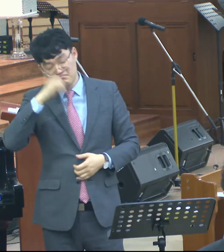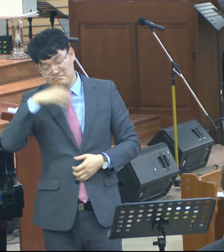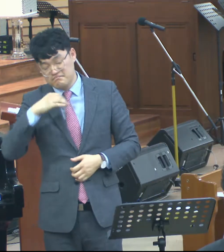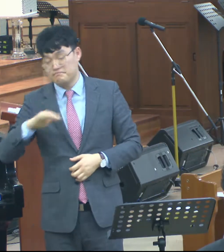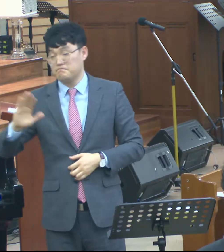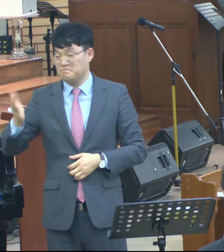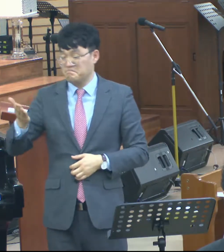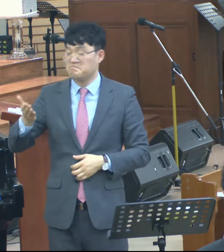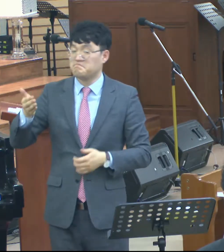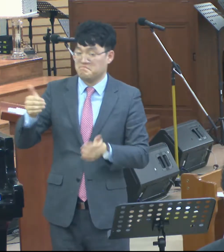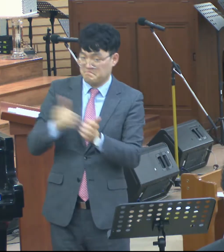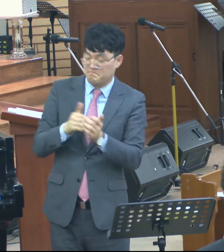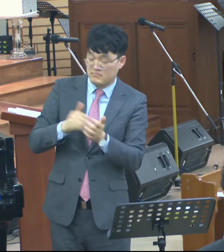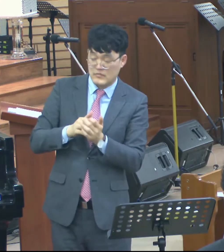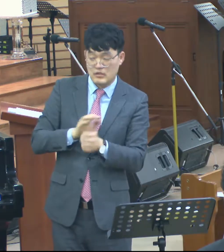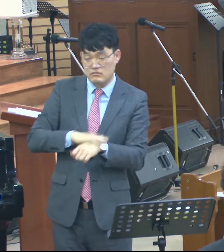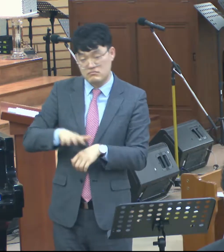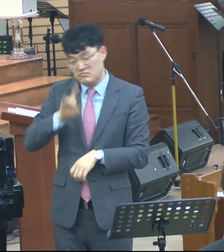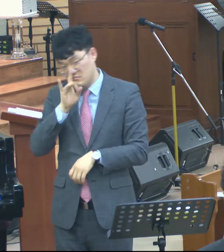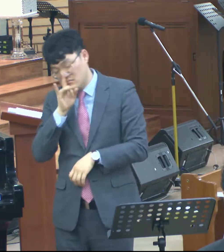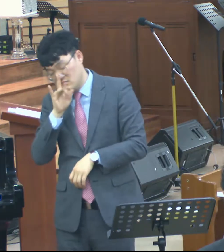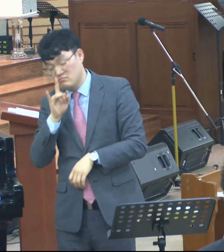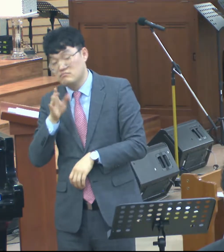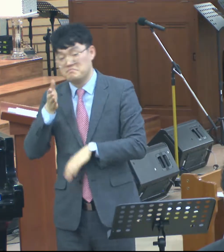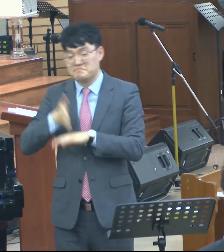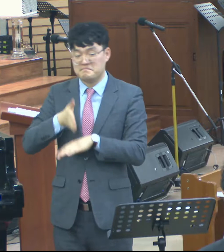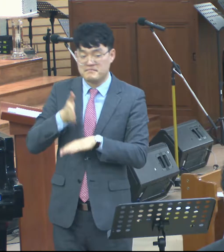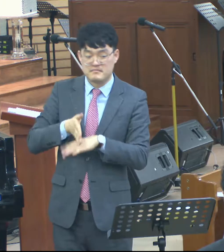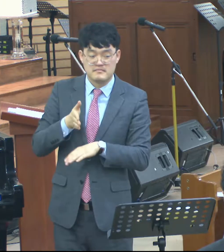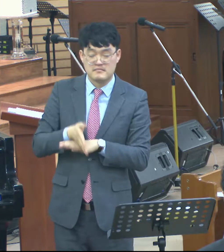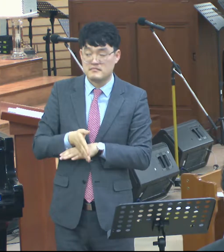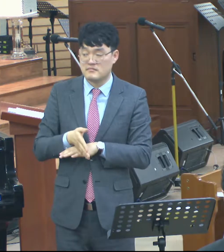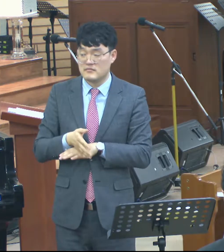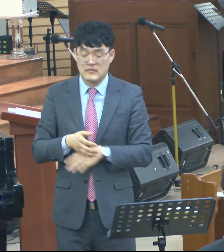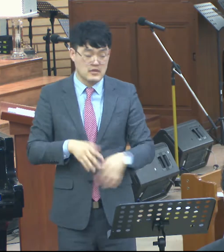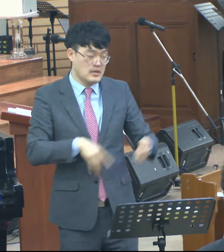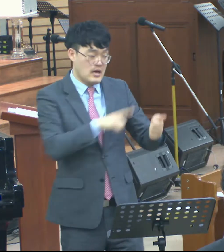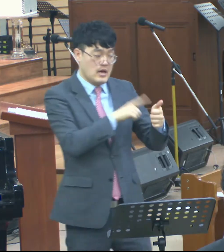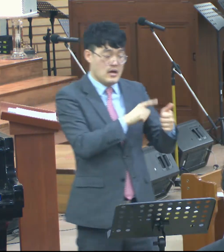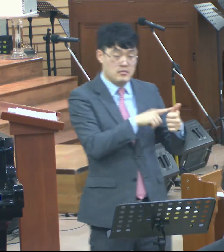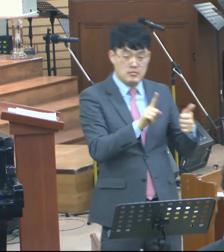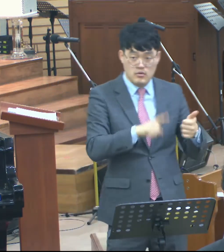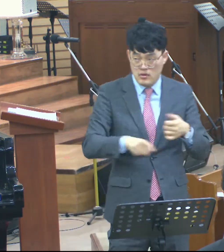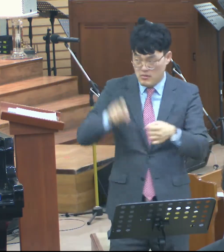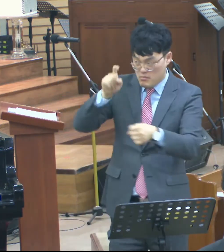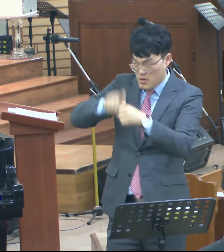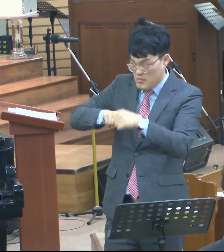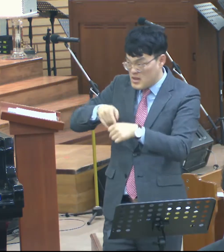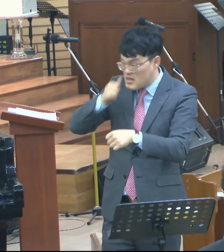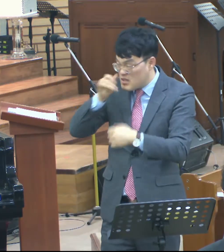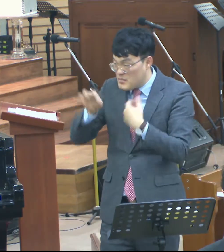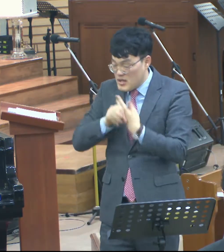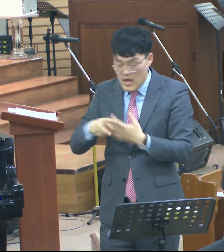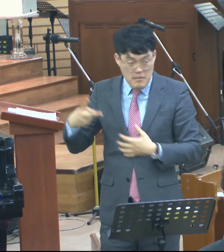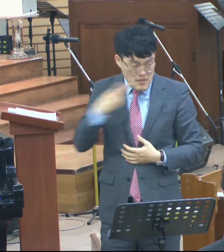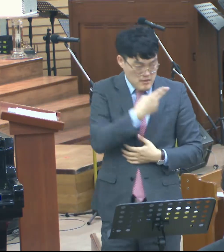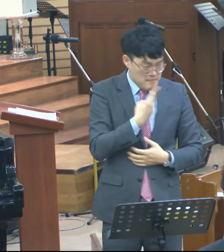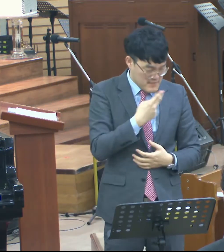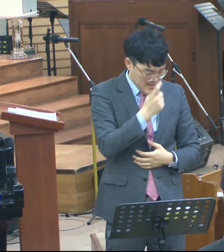분들은 평생 뭐가 되는 게 별로 없는 거잖아요. 그러니까 아합은 뭔가 목표가 세워지면 밥을 안 먹고 살아도 고민하고 집중하고 그런